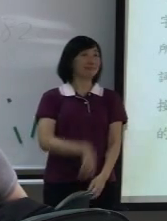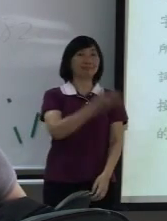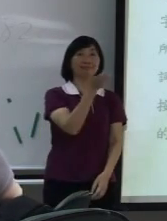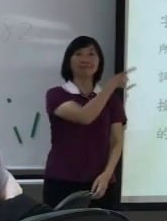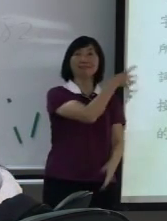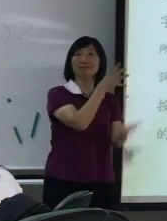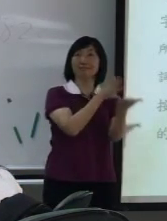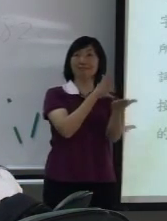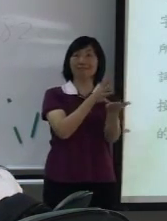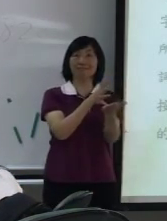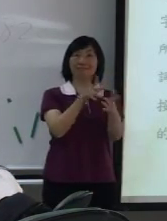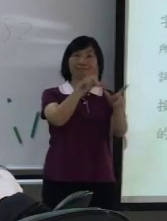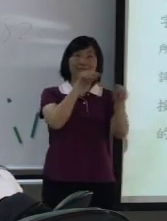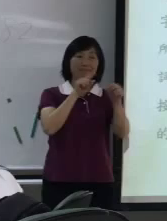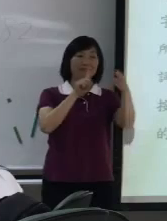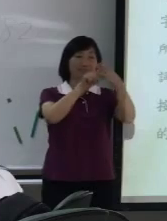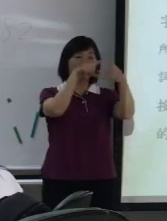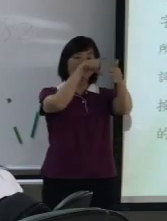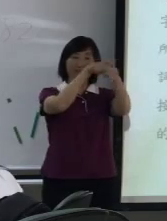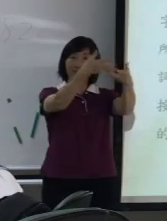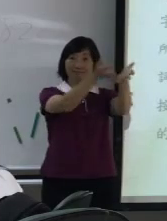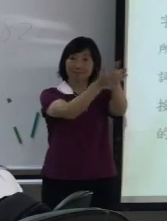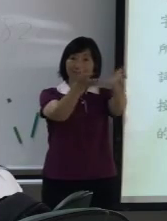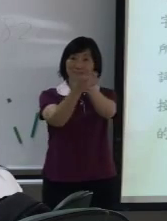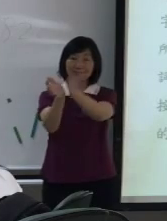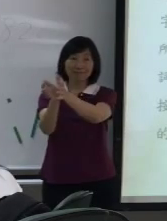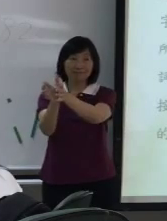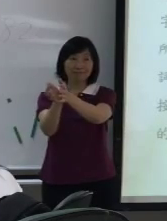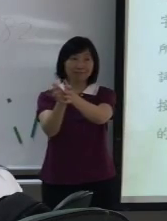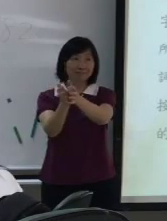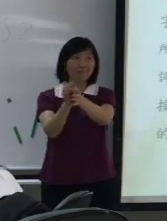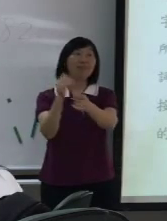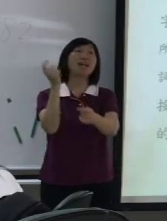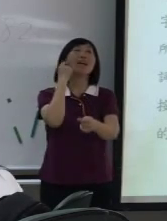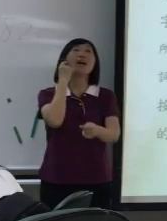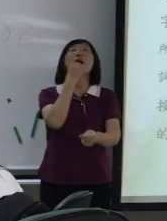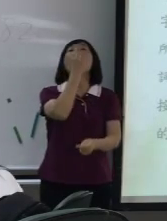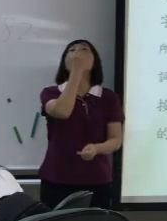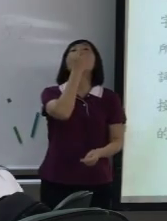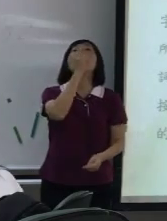讲的，按照主题，我要找食物，